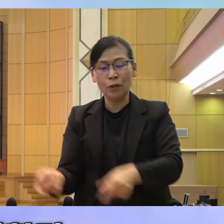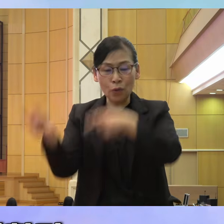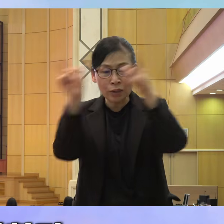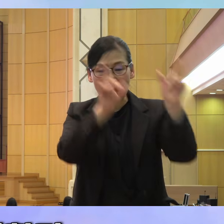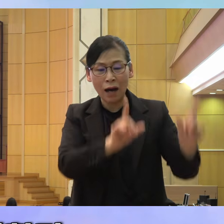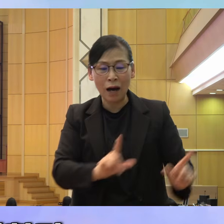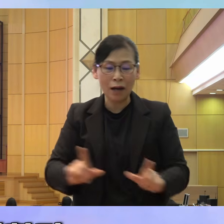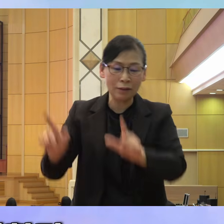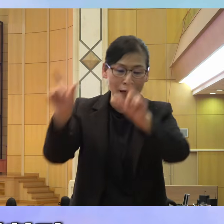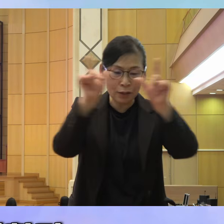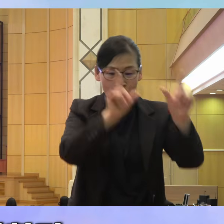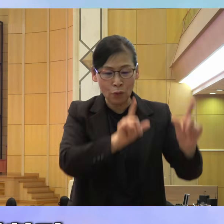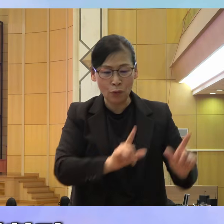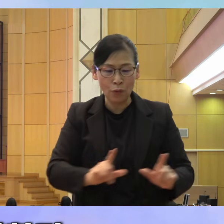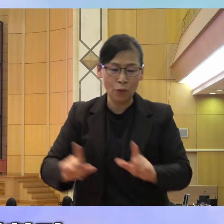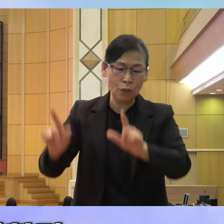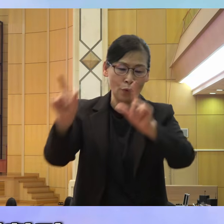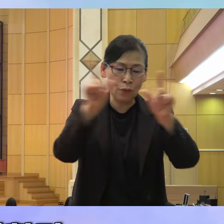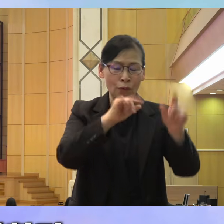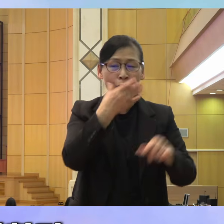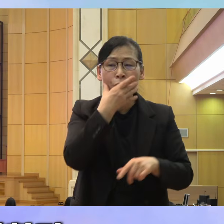하루하루 살아요.